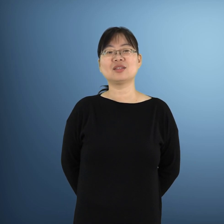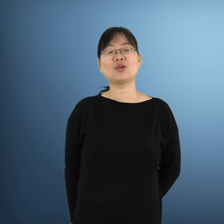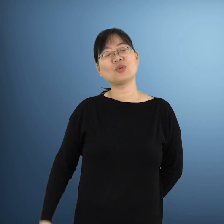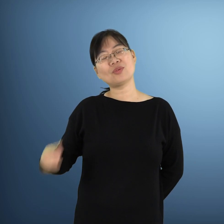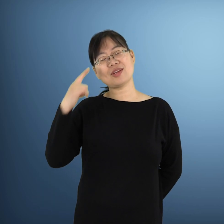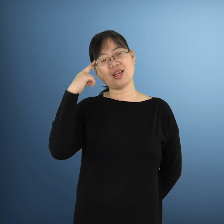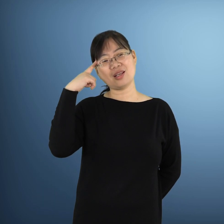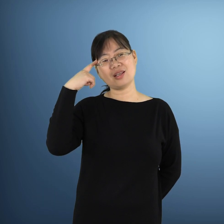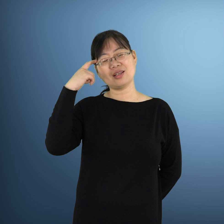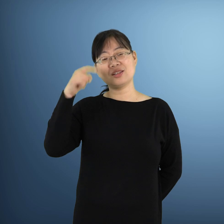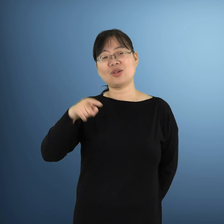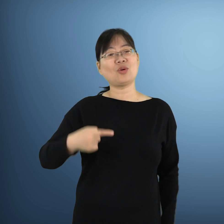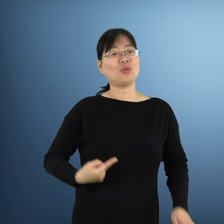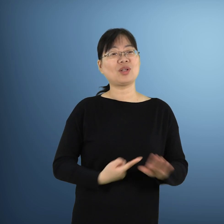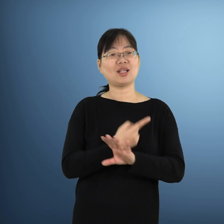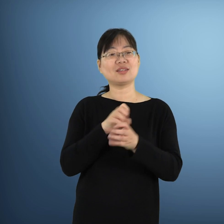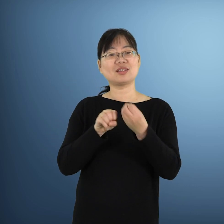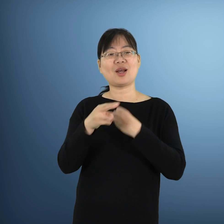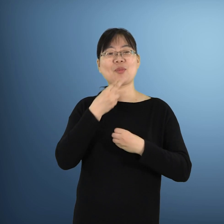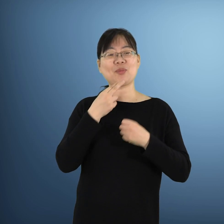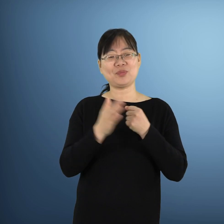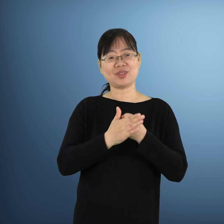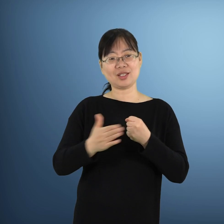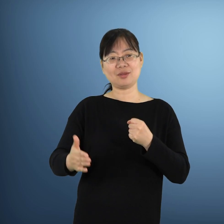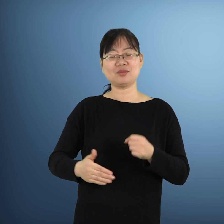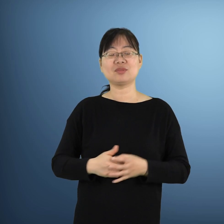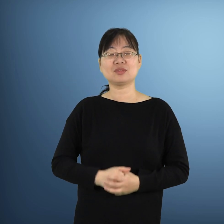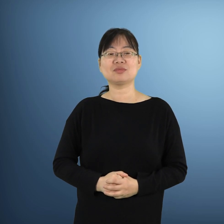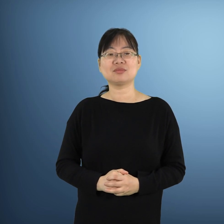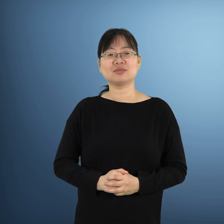왜? 이거 외에는 답이 없어요.